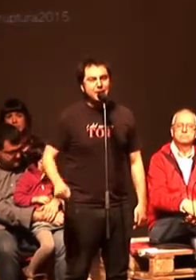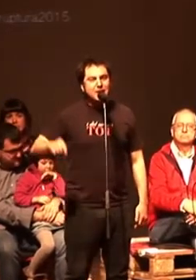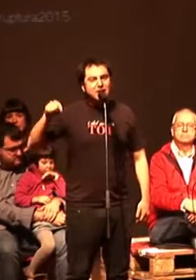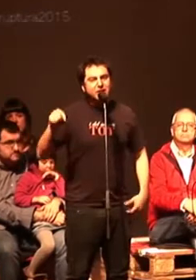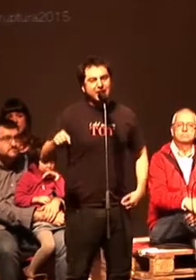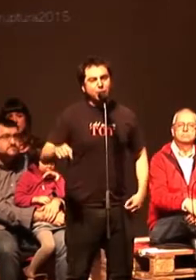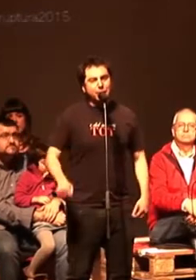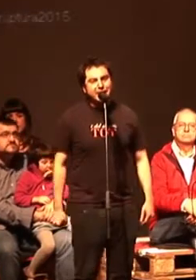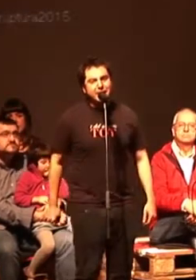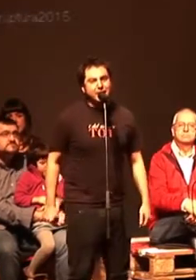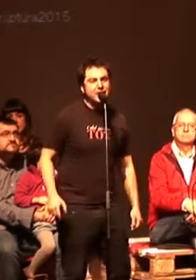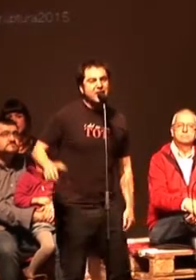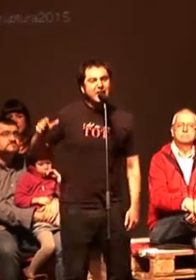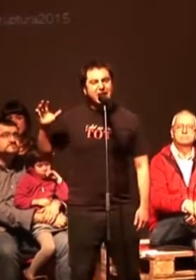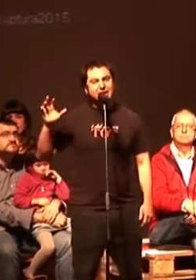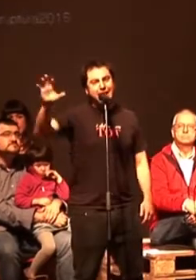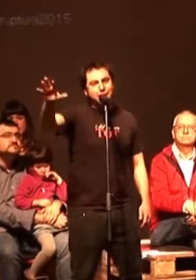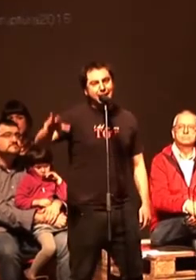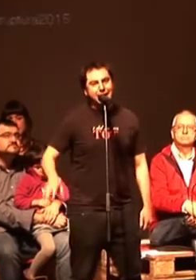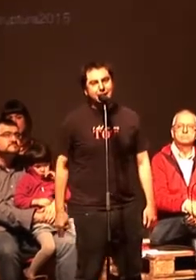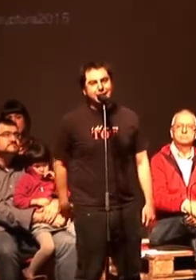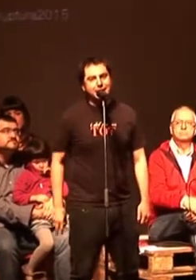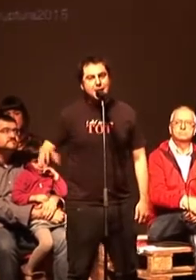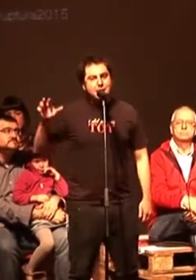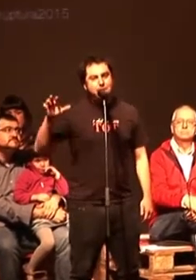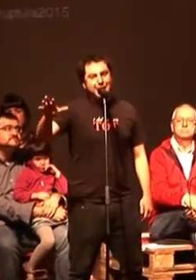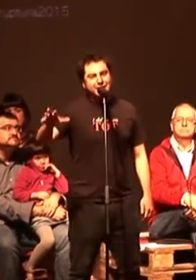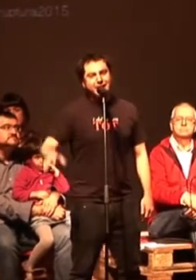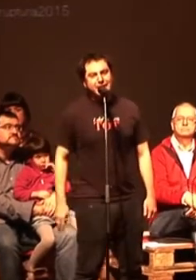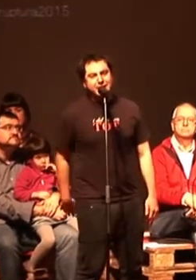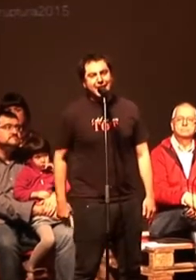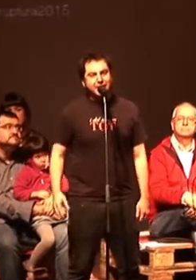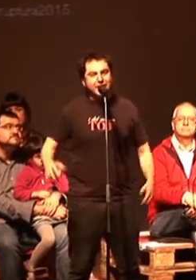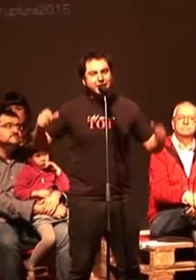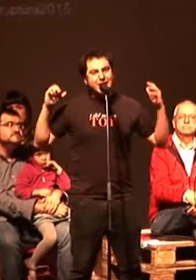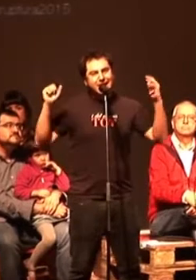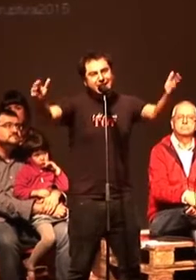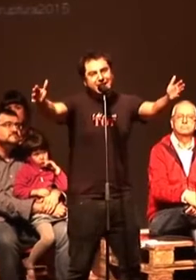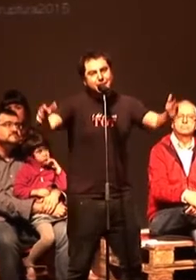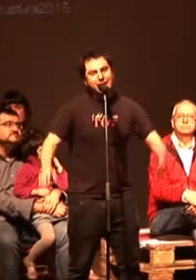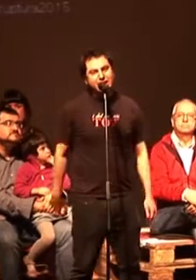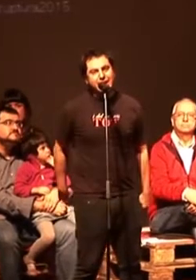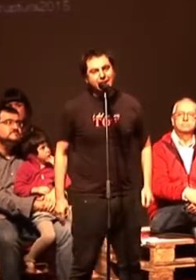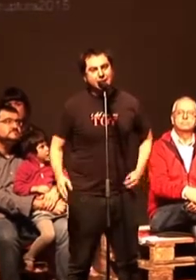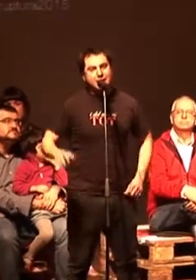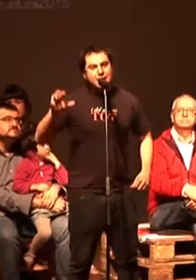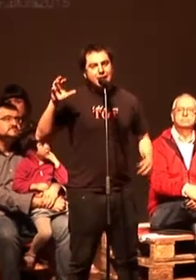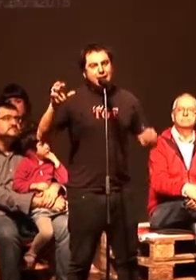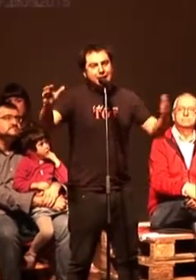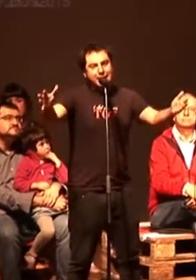volem desobeir i assaltar el Parlament, prendre les caixes, estar amb la